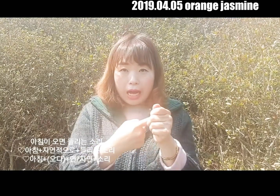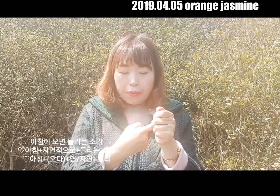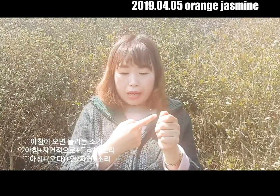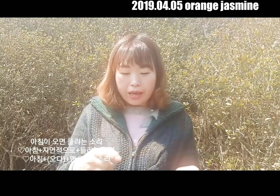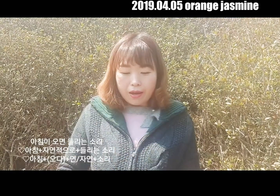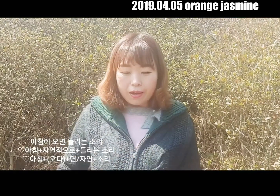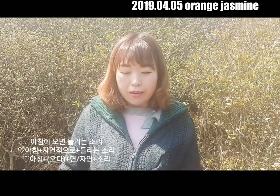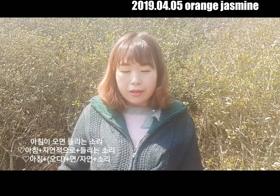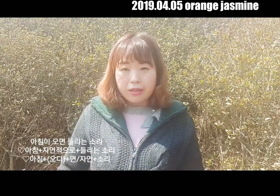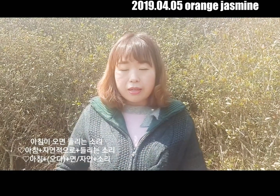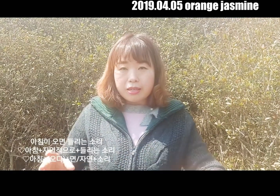이걸로 사용할게요.